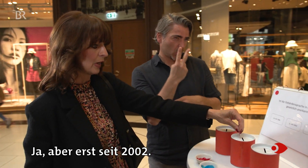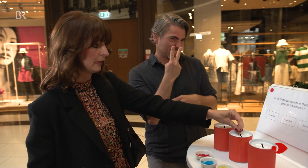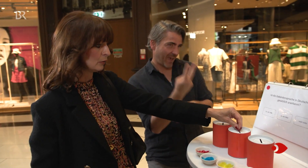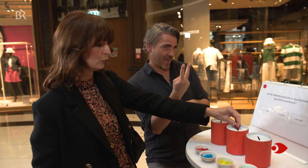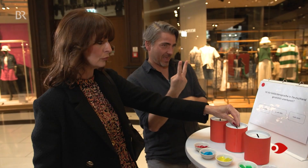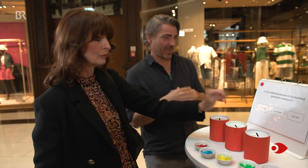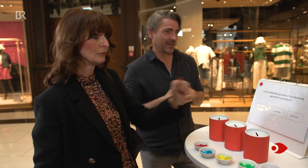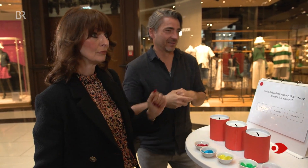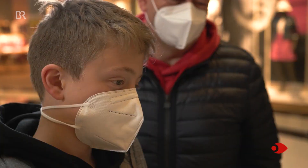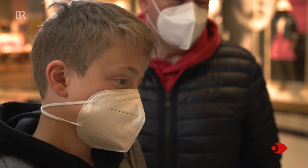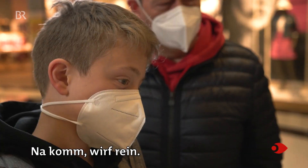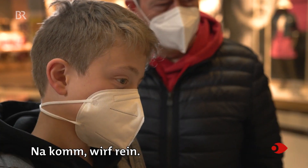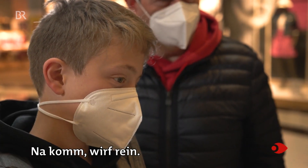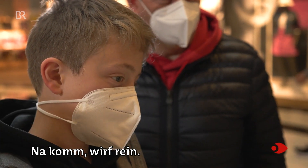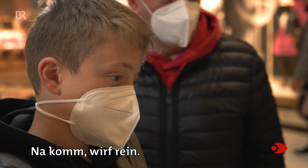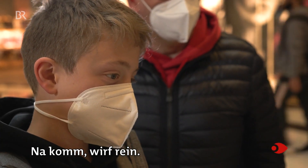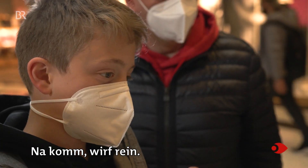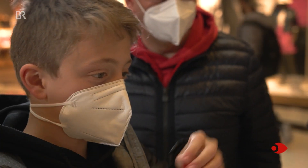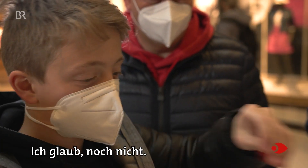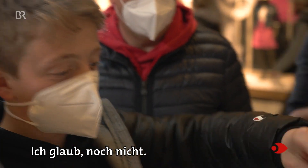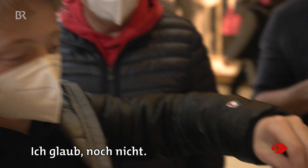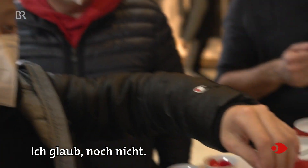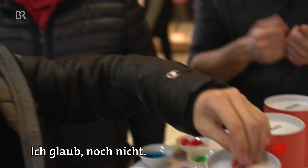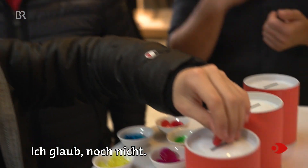2002. Na komm, entscheiden. Ich glaube noch nicht.